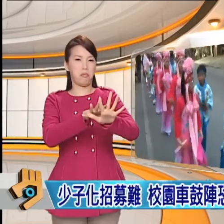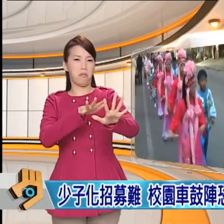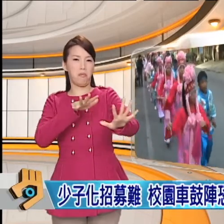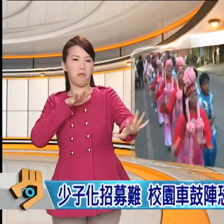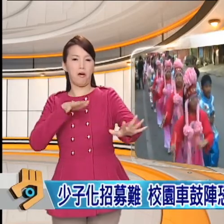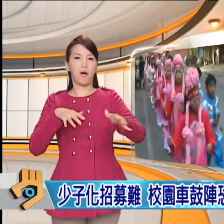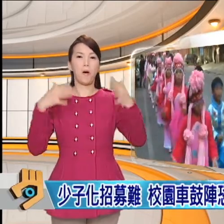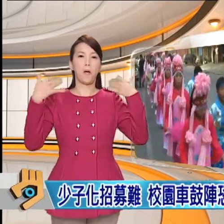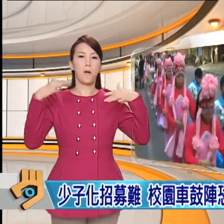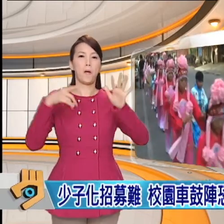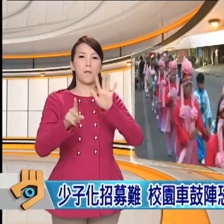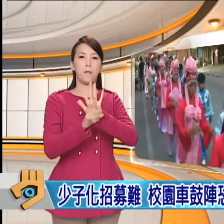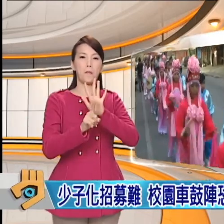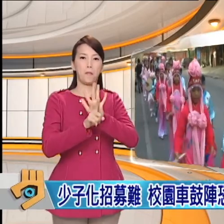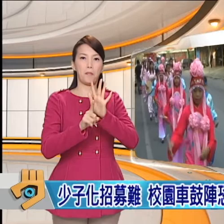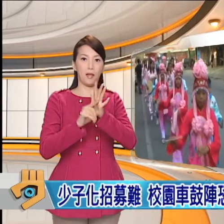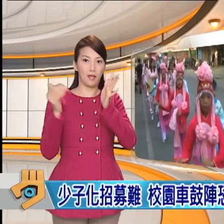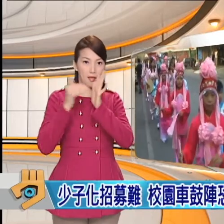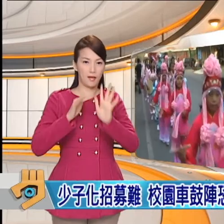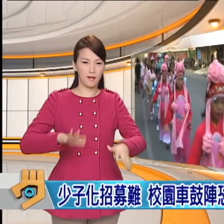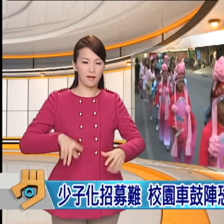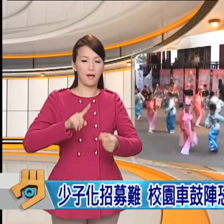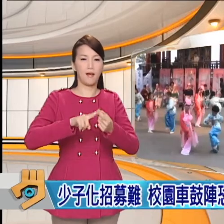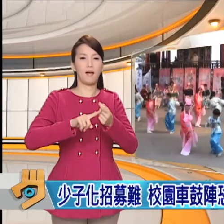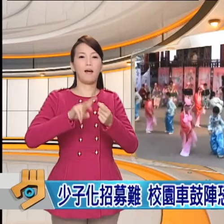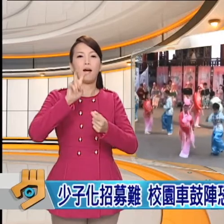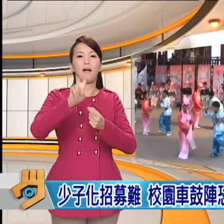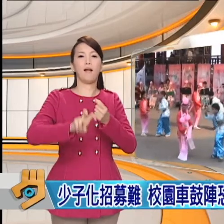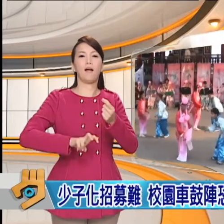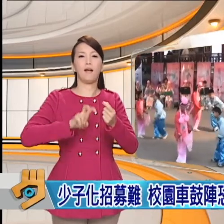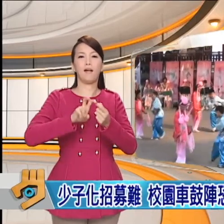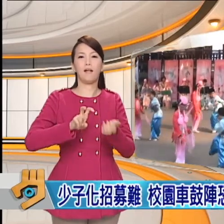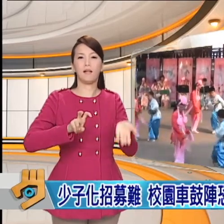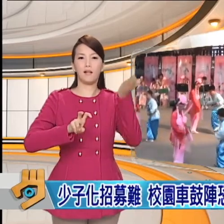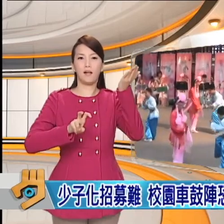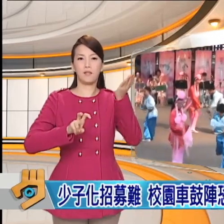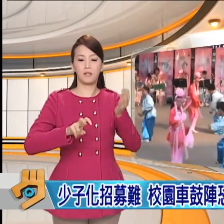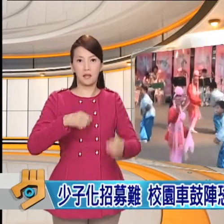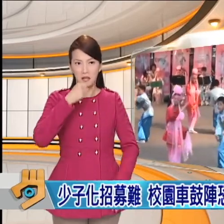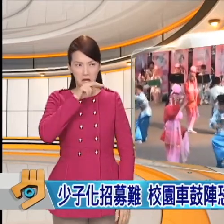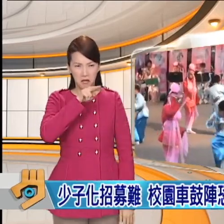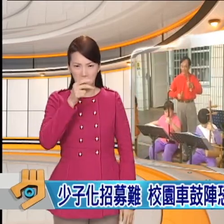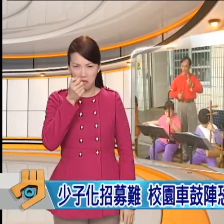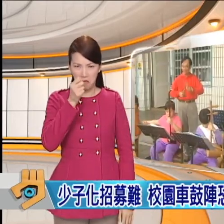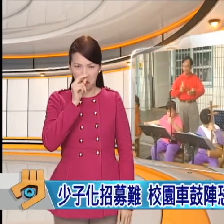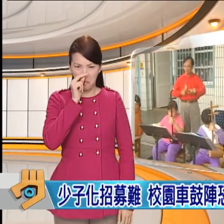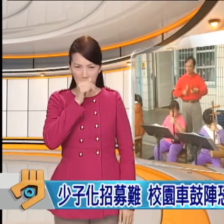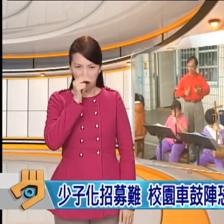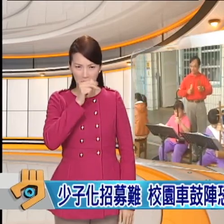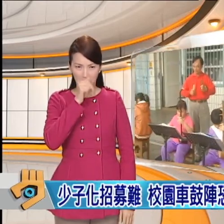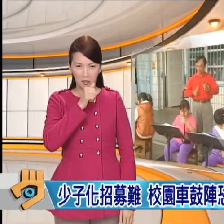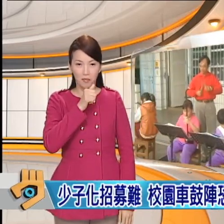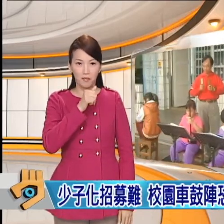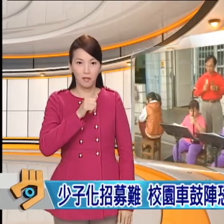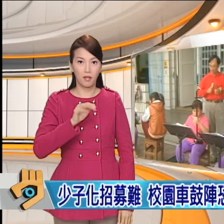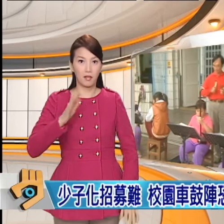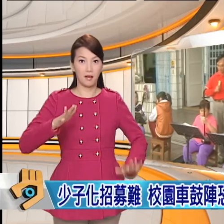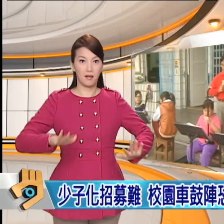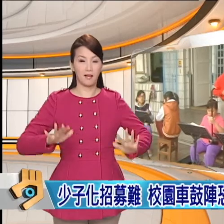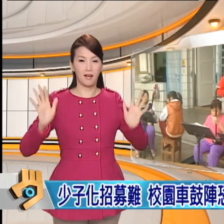的校园车谷镇。不过却因为少子化的关系招生不易，面临停办的